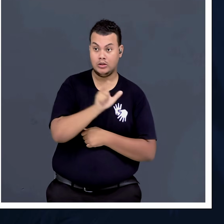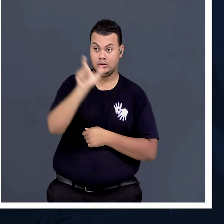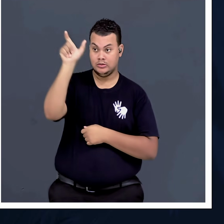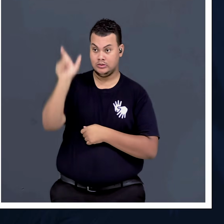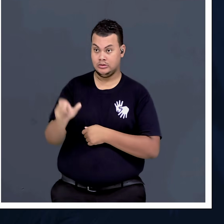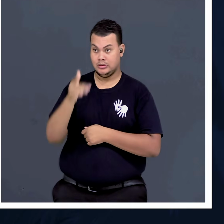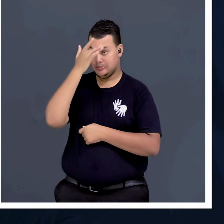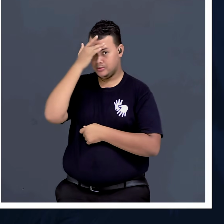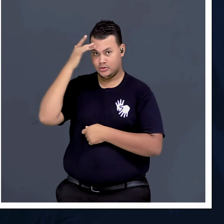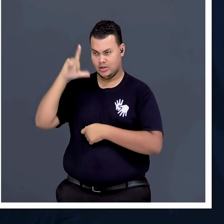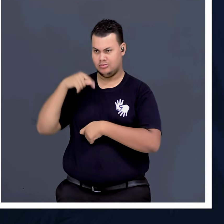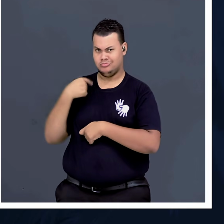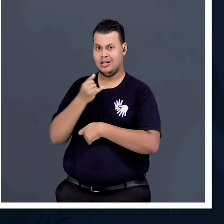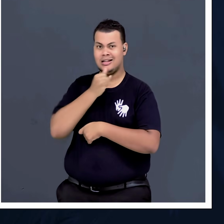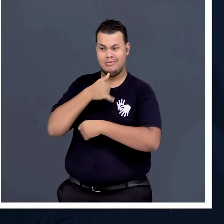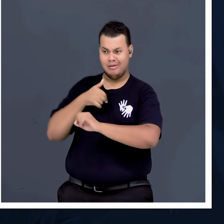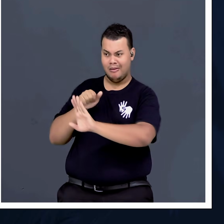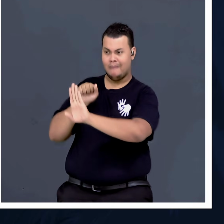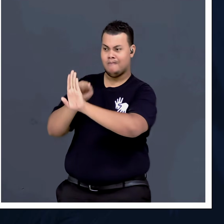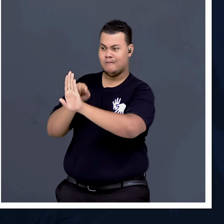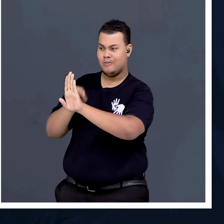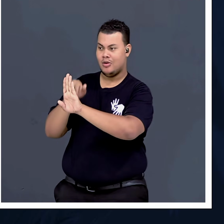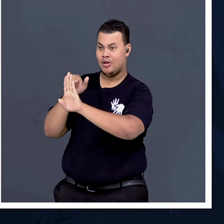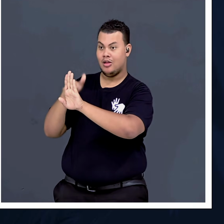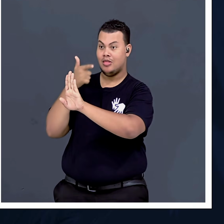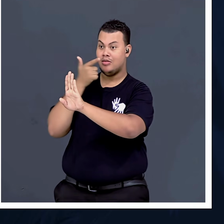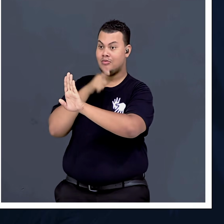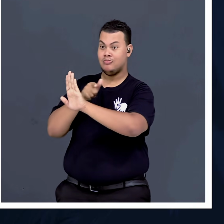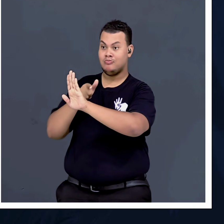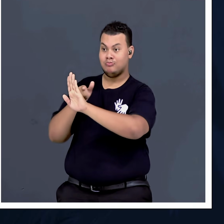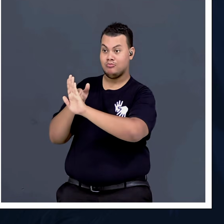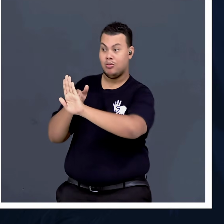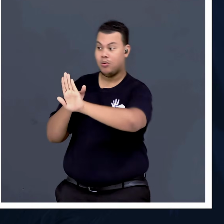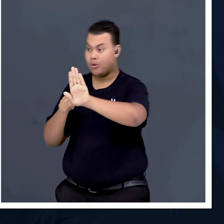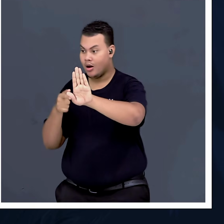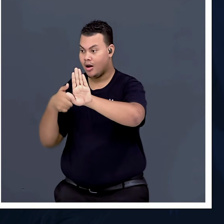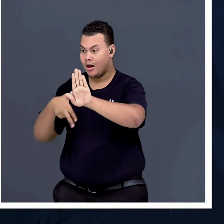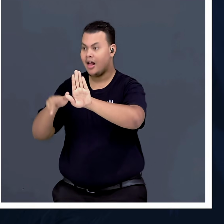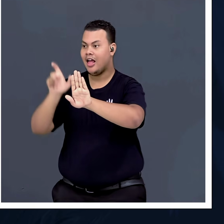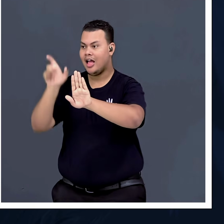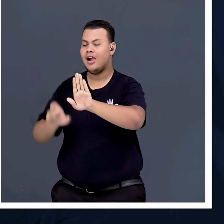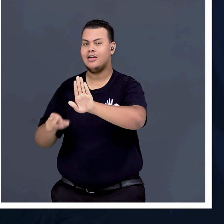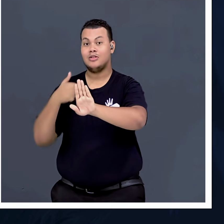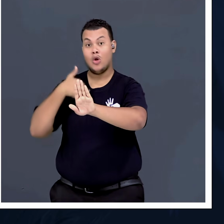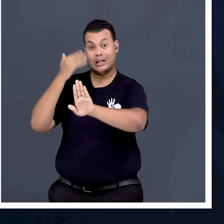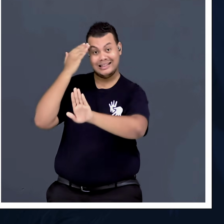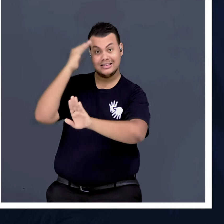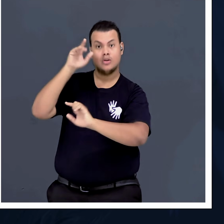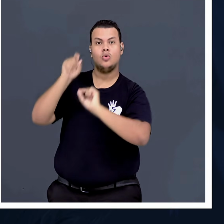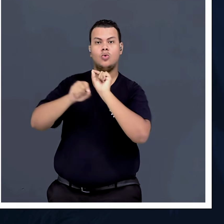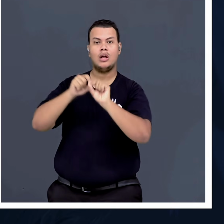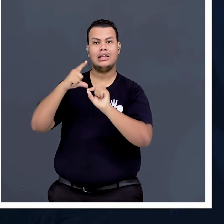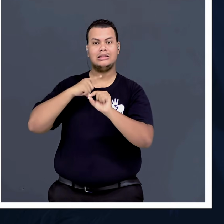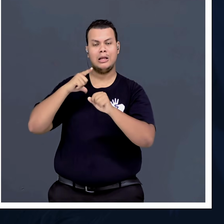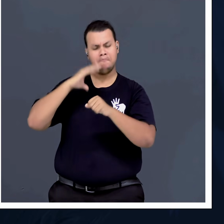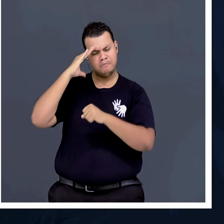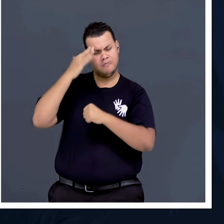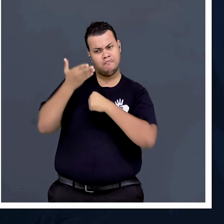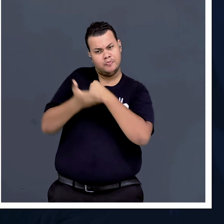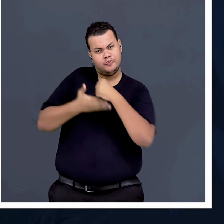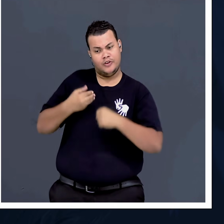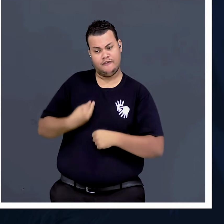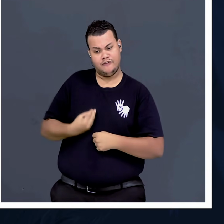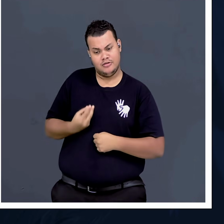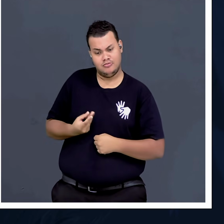que você bate, a porta lhe é aberta, nós entendemos que por meio desse pilar que sustenta uma vida de